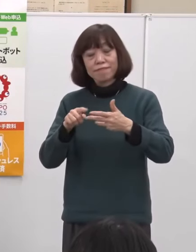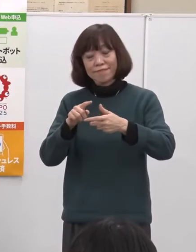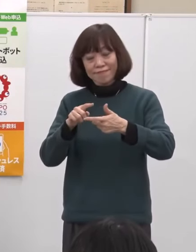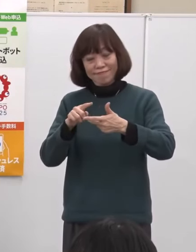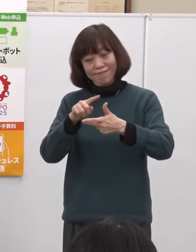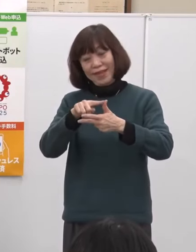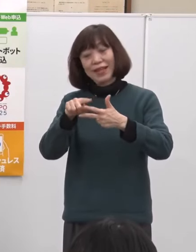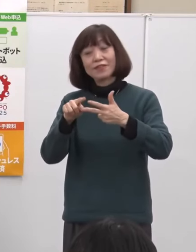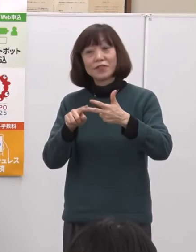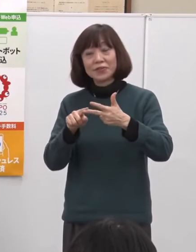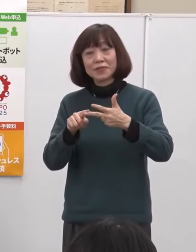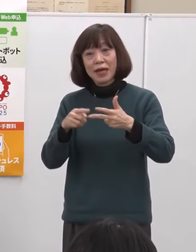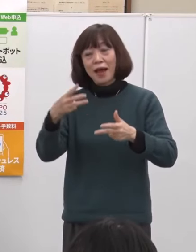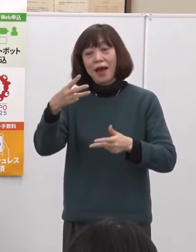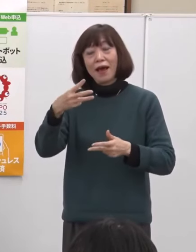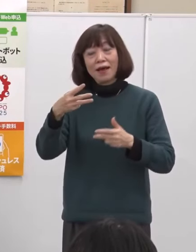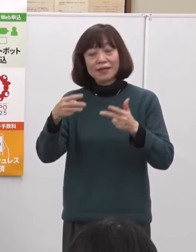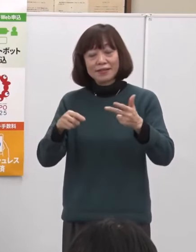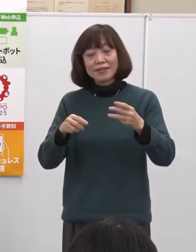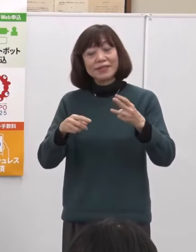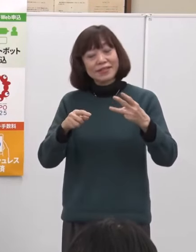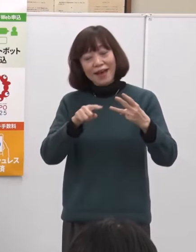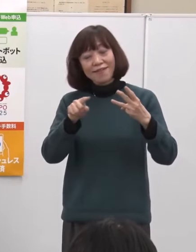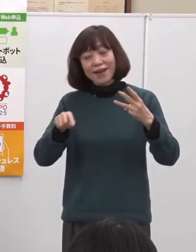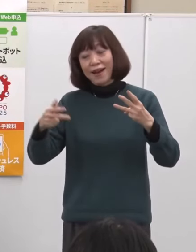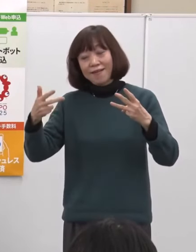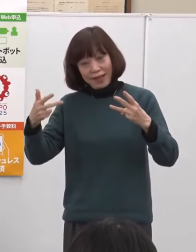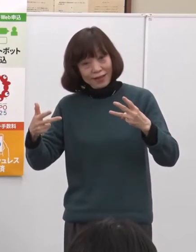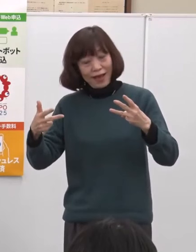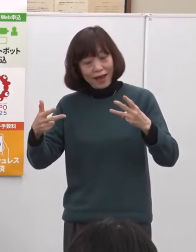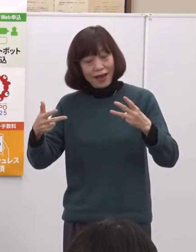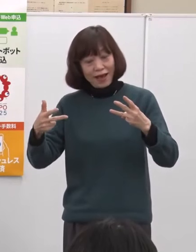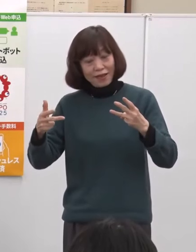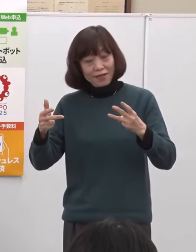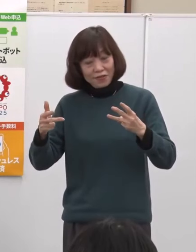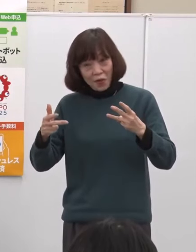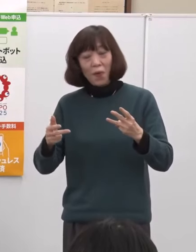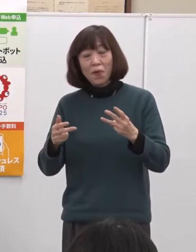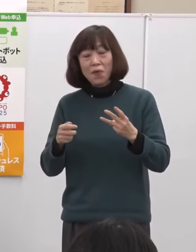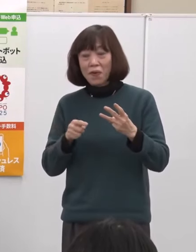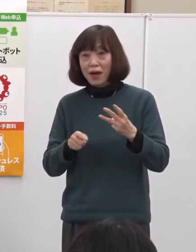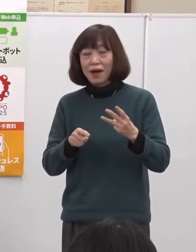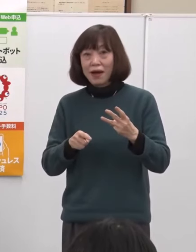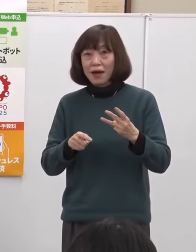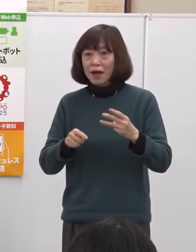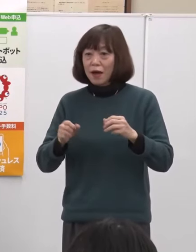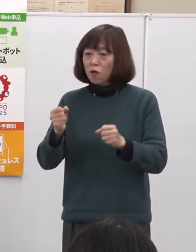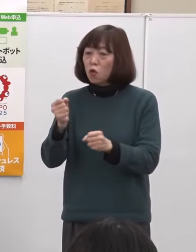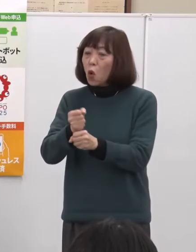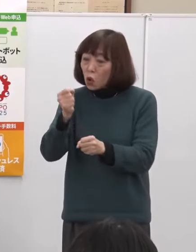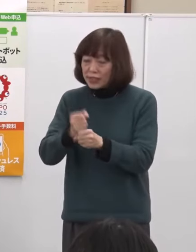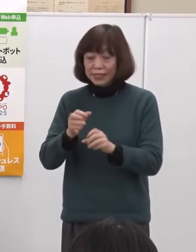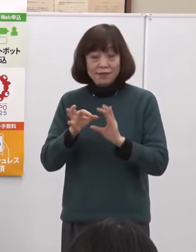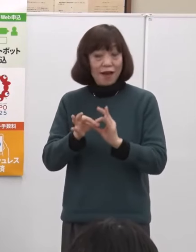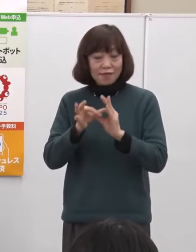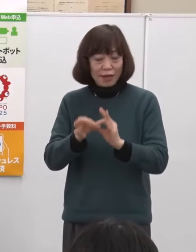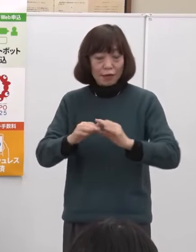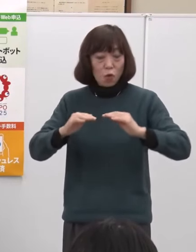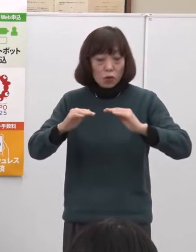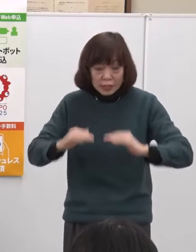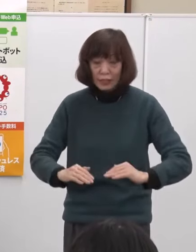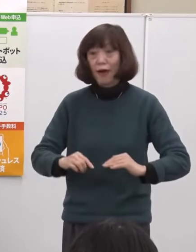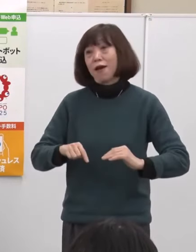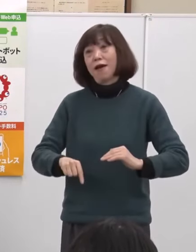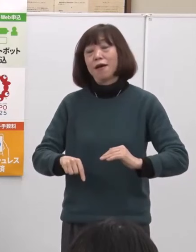3番目以降はすべて工事の関係する地盤沈下の原因になるというふうに思うんですね。ですが地盤沈